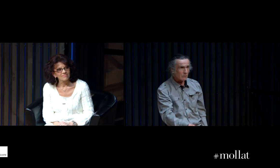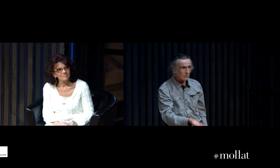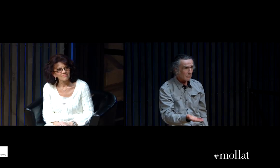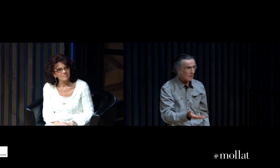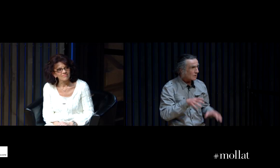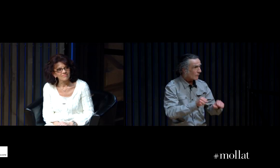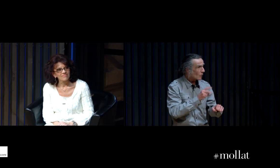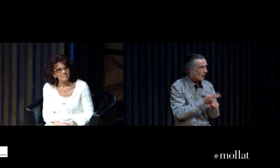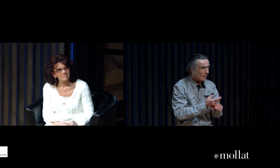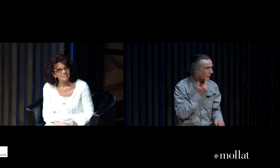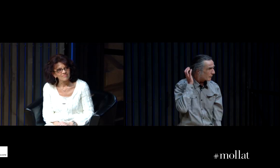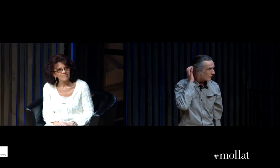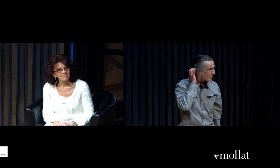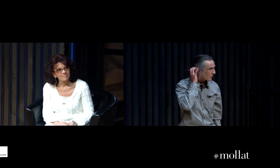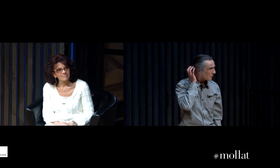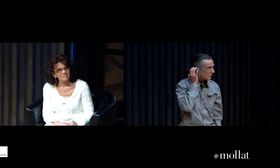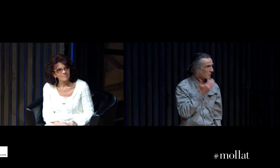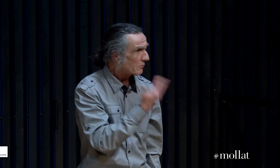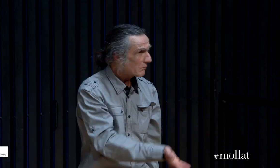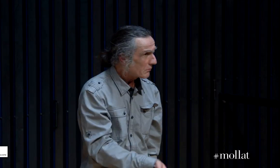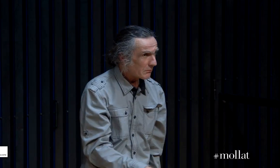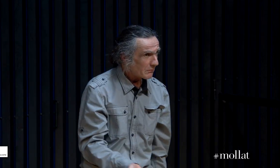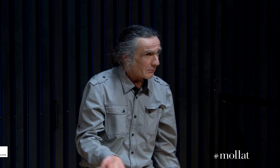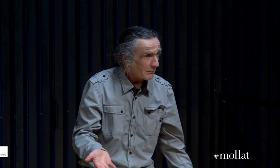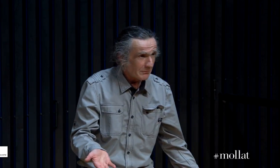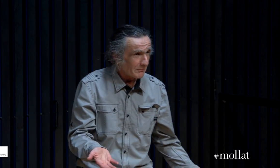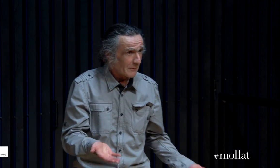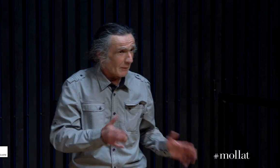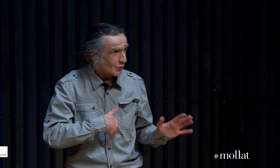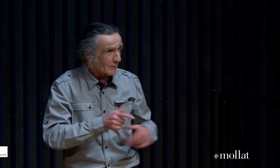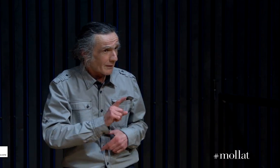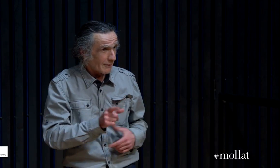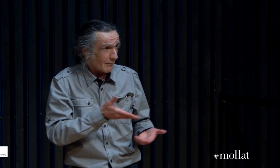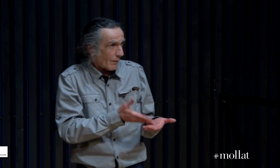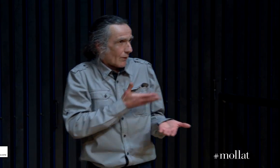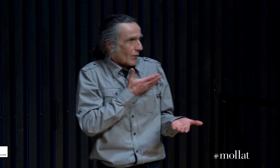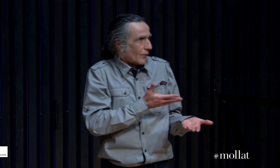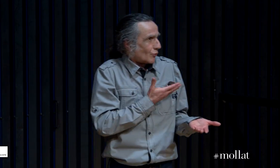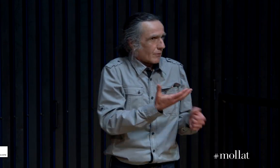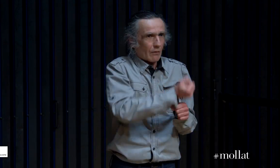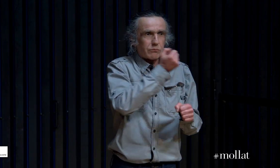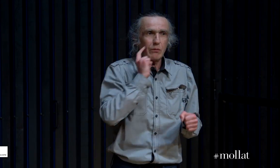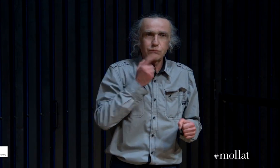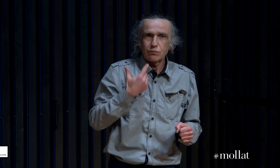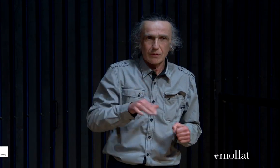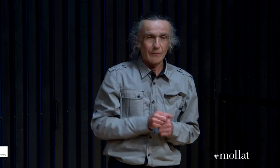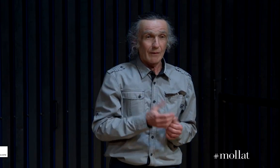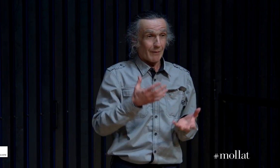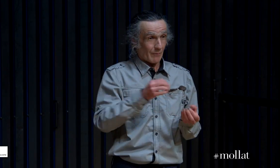mais l'implant, c'est dans l'oreille, quoi. Moi, je ne peux pas me régler, enfin, ça ne fonctionne pas comme